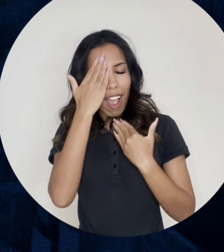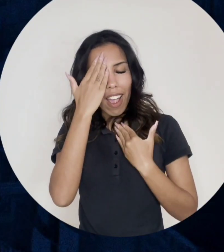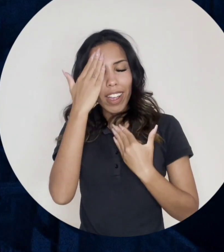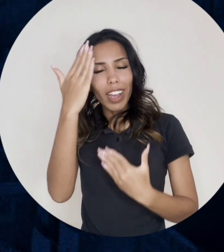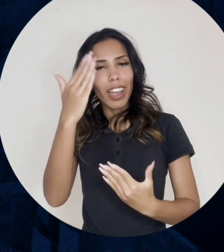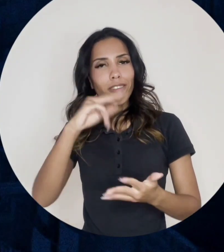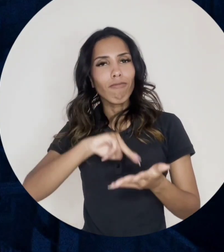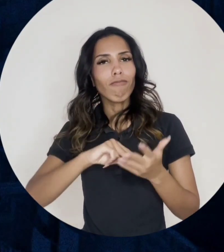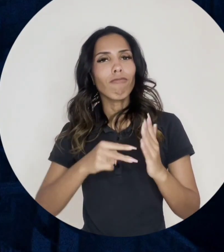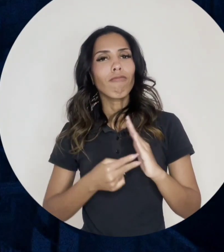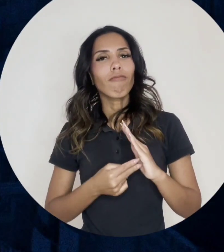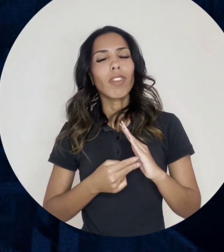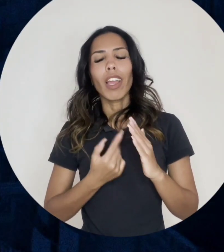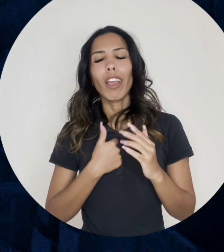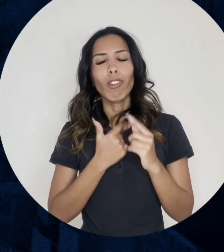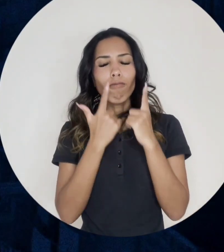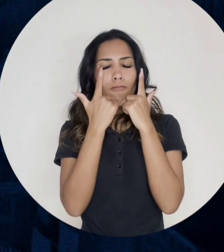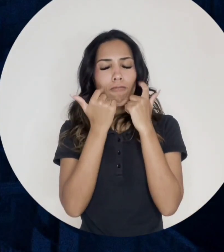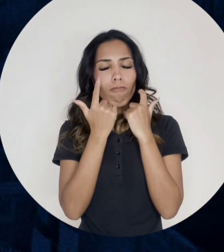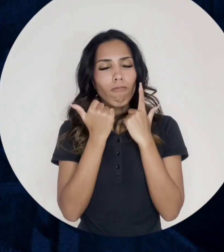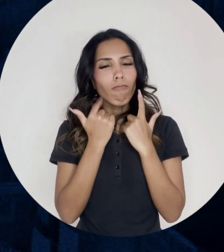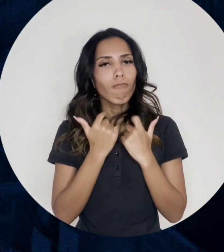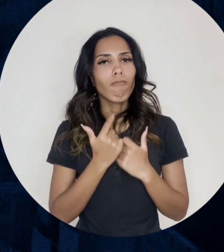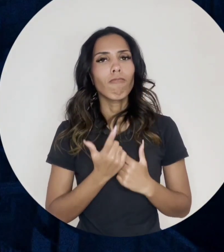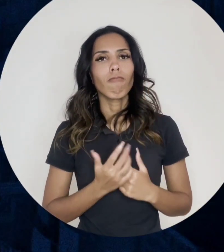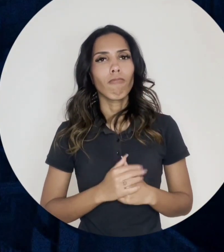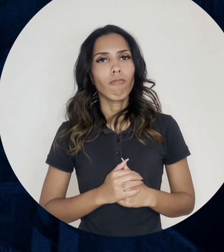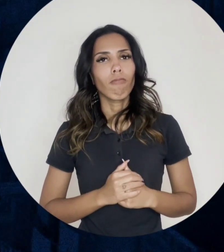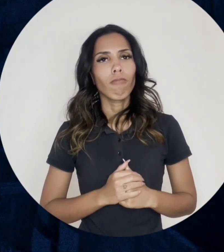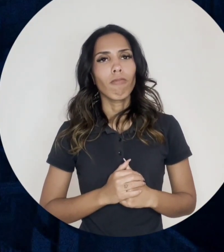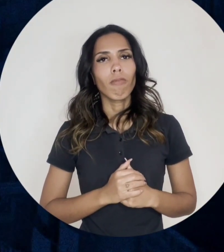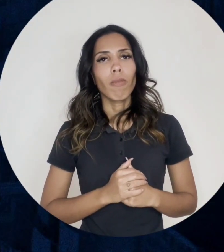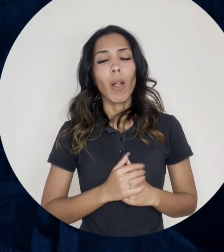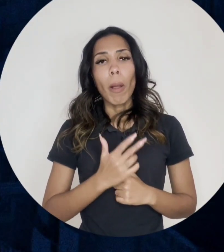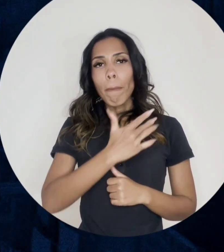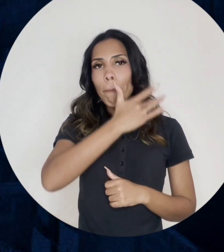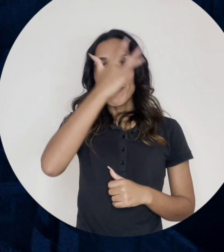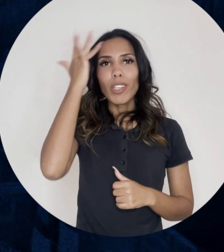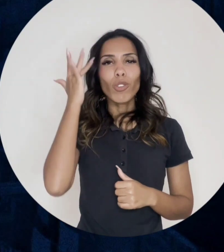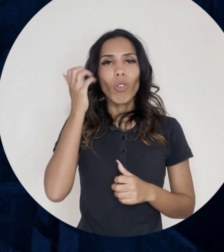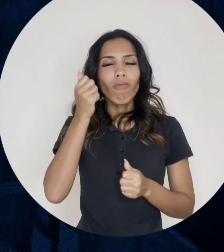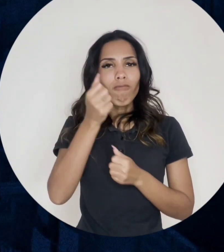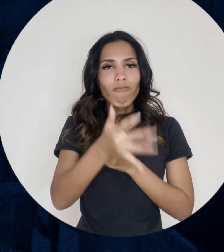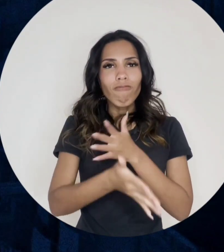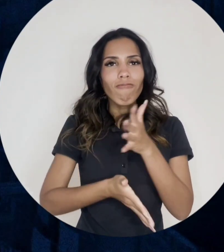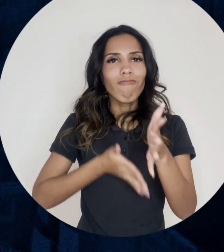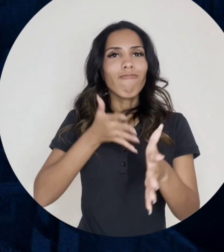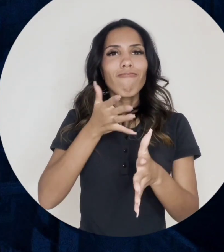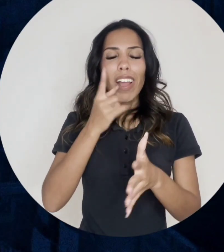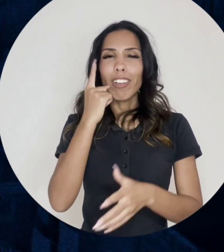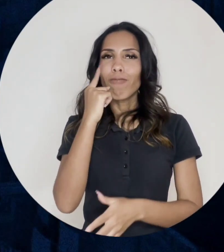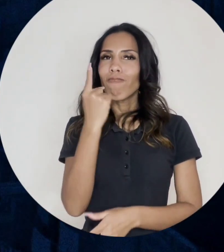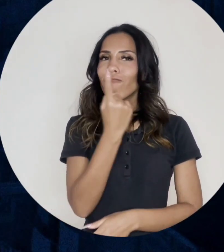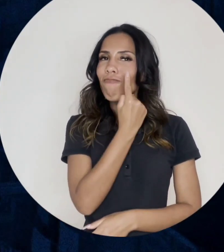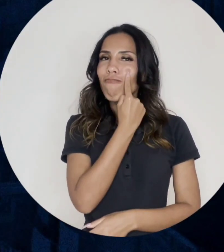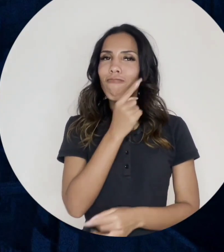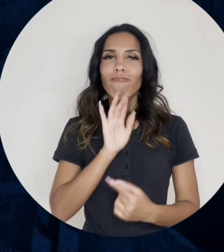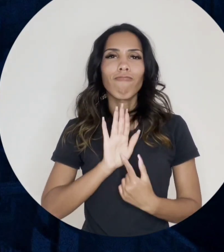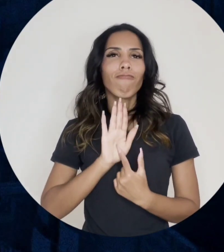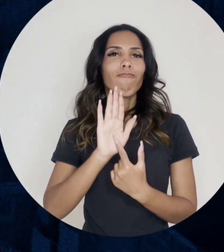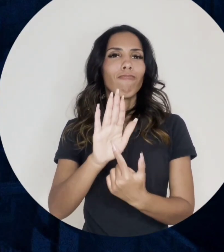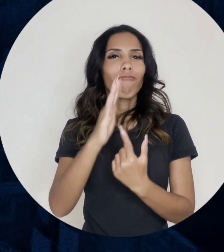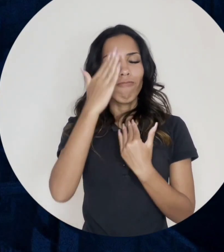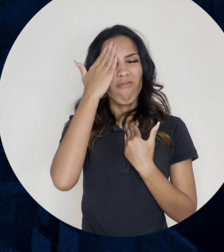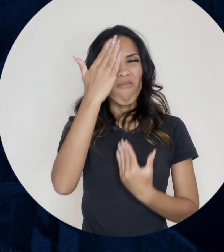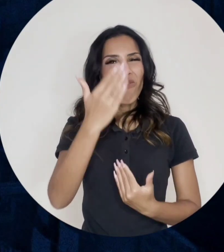porque eu sempre falei, as pessoas mentem na língua, na fala, mas o olhar não. Eu falei, um dia ainda vou ter,